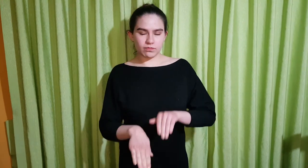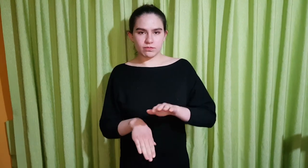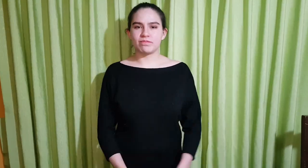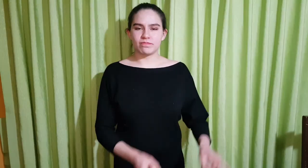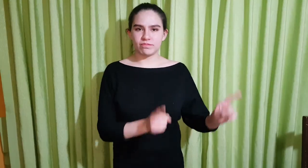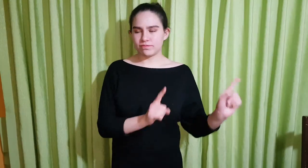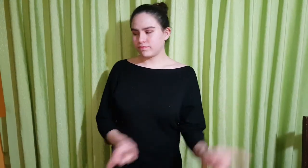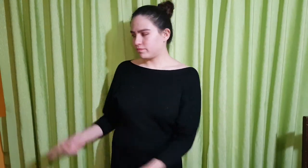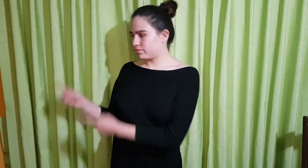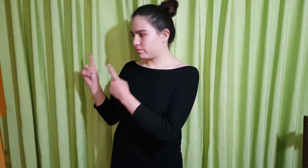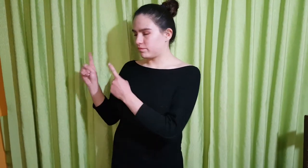oír.